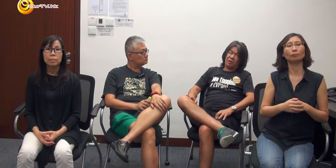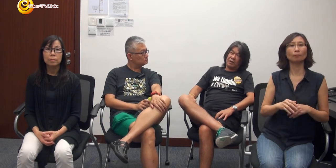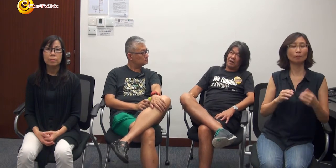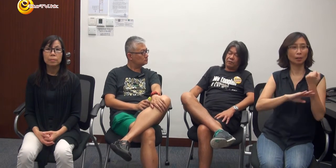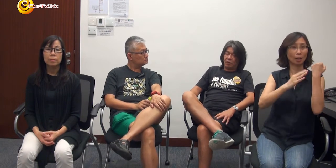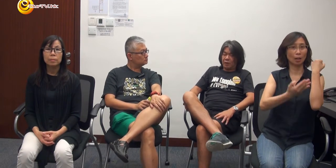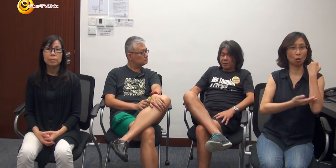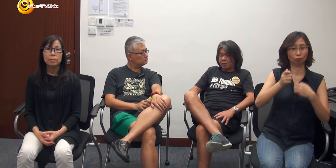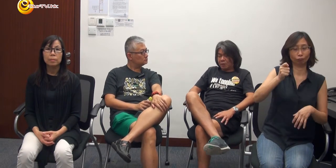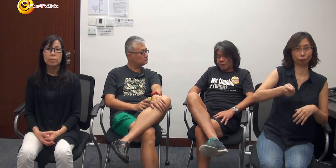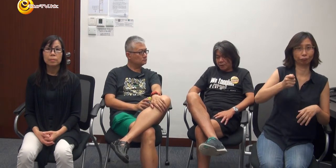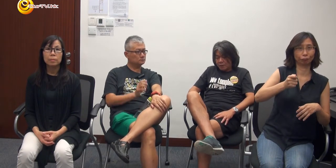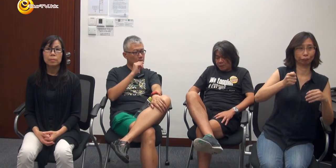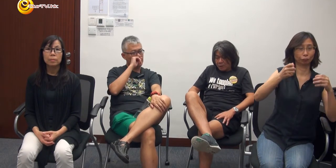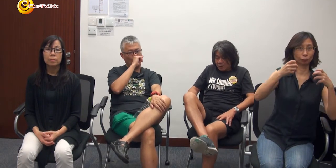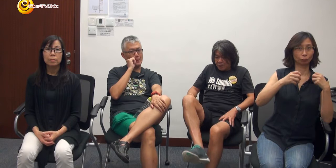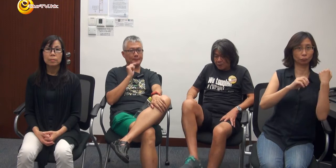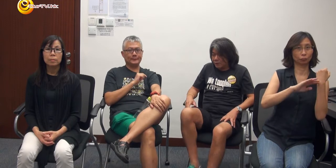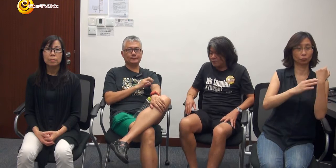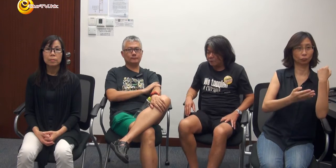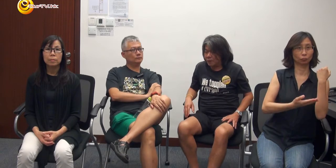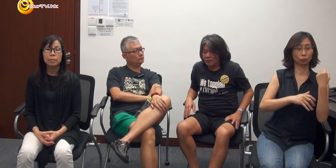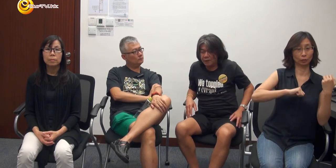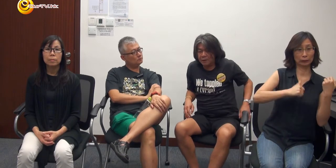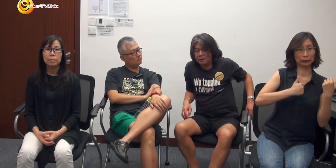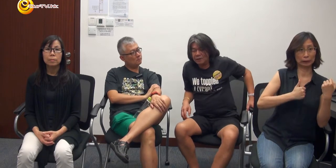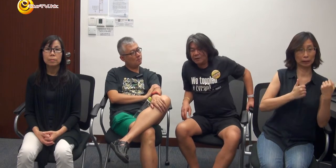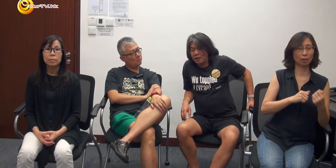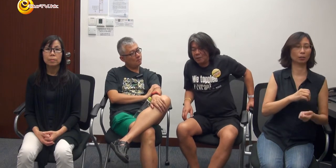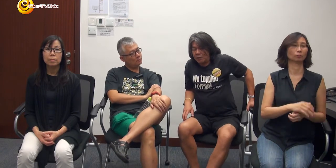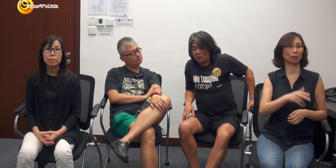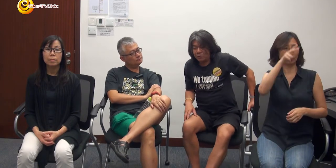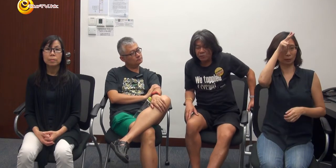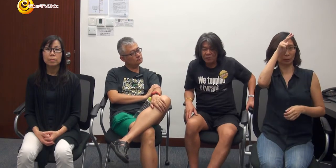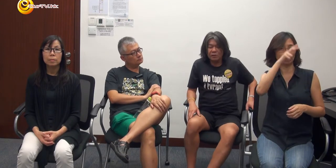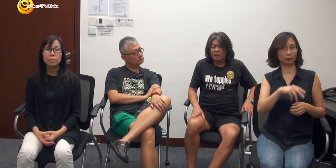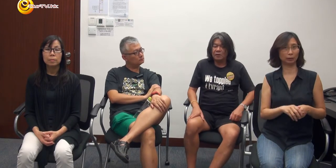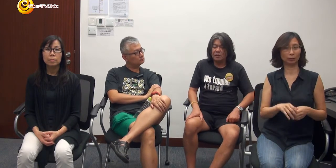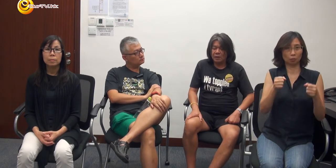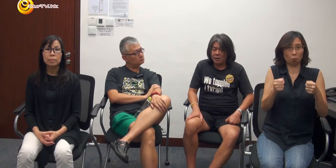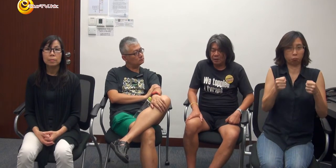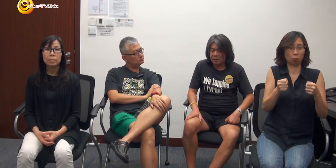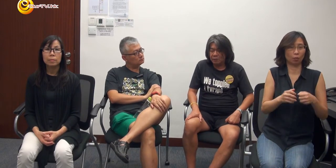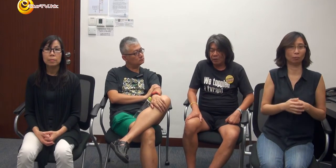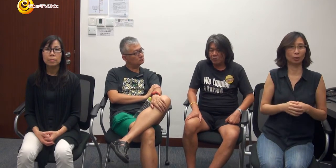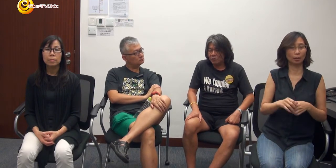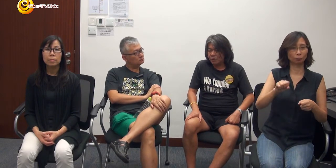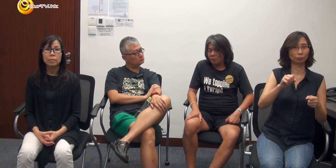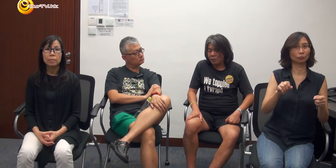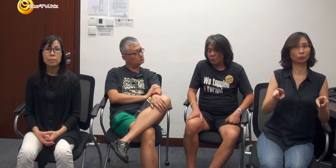啊，政治犯啊，加埋維權 維權律